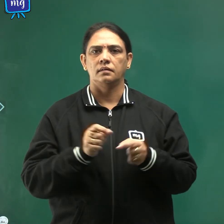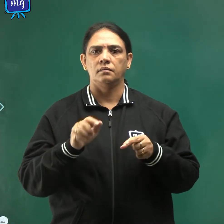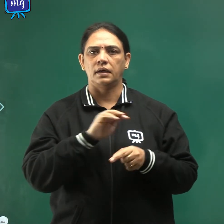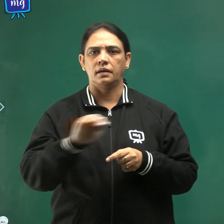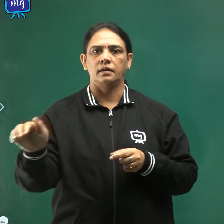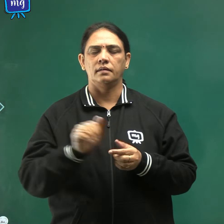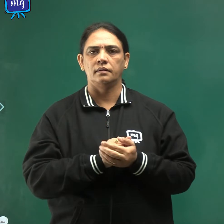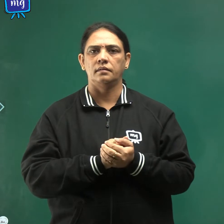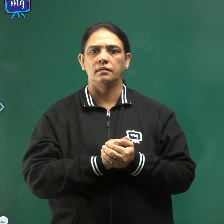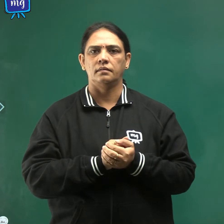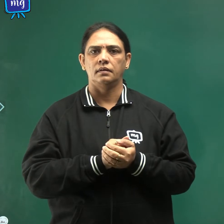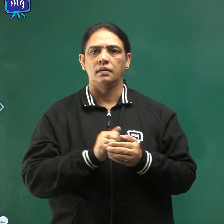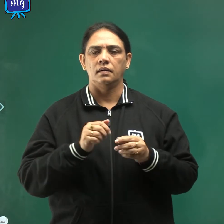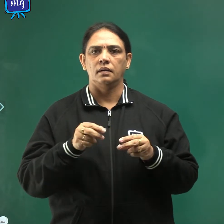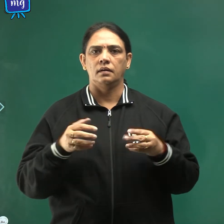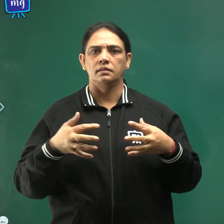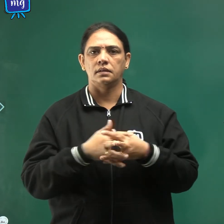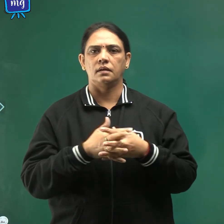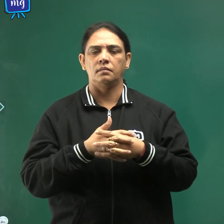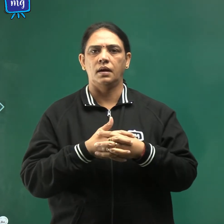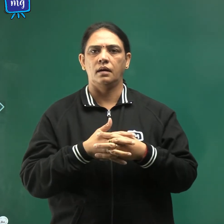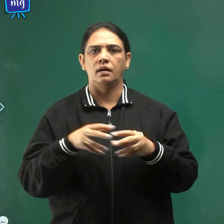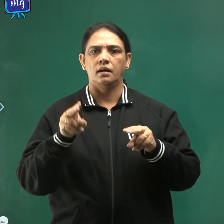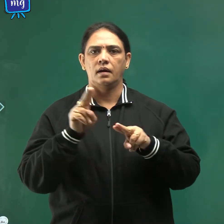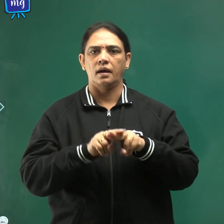बटे सिग्मा एफ